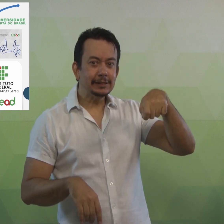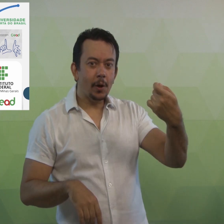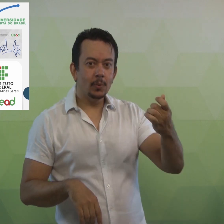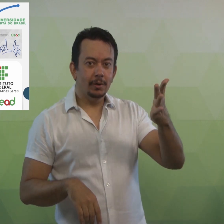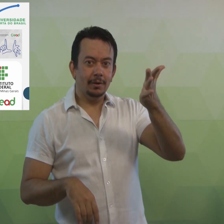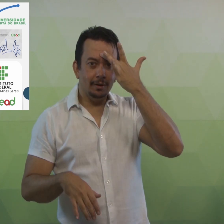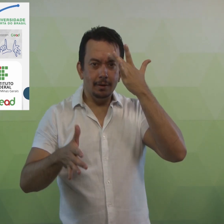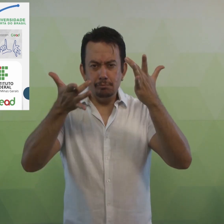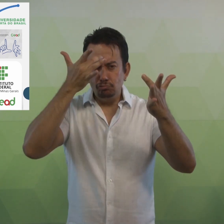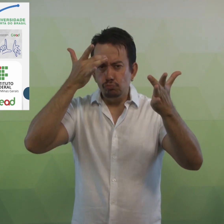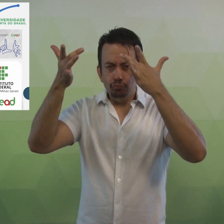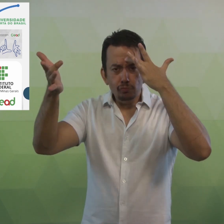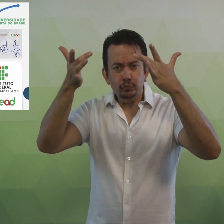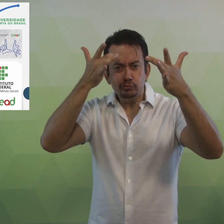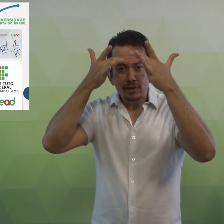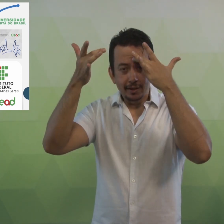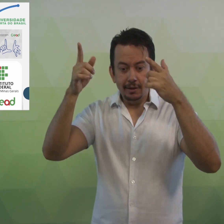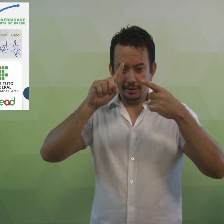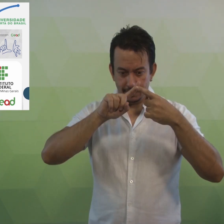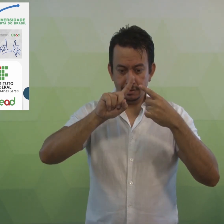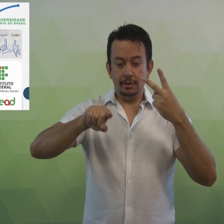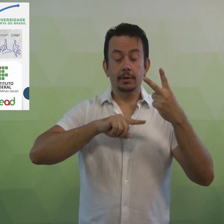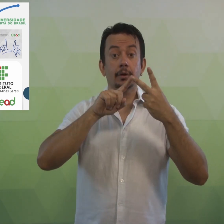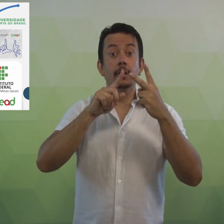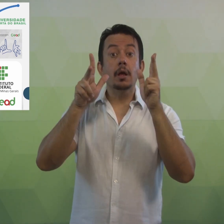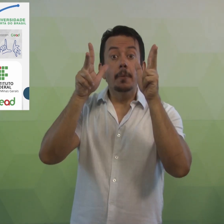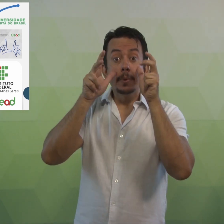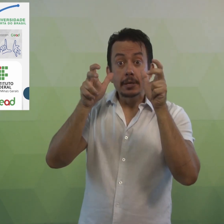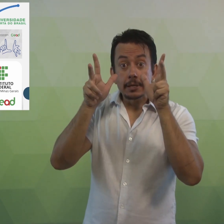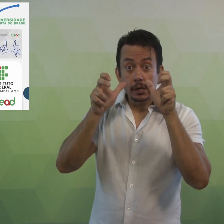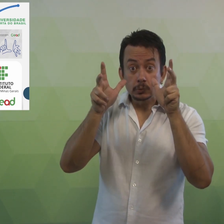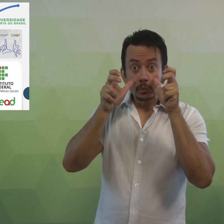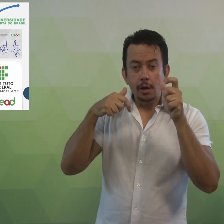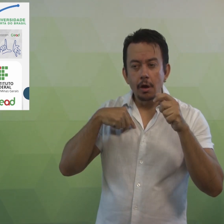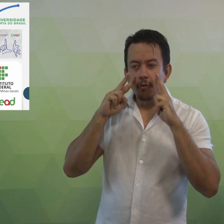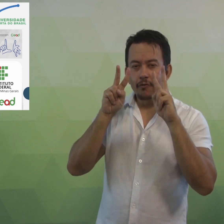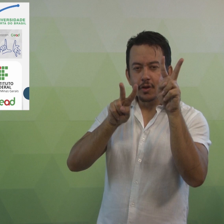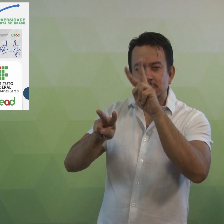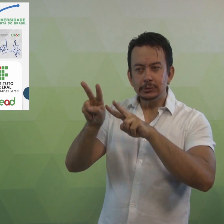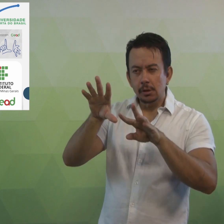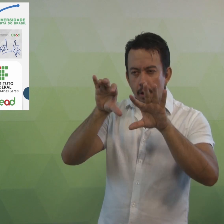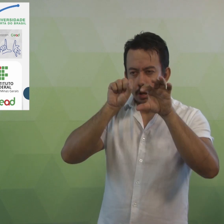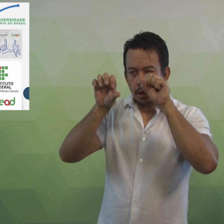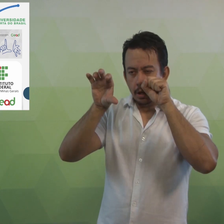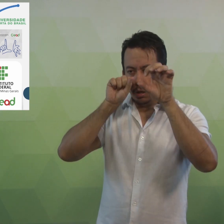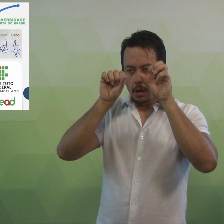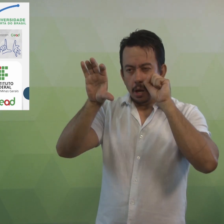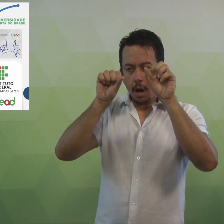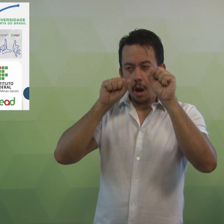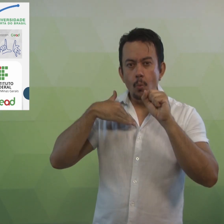que é quando nós aprendemos uma palavra e aí nós entendemos o significado dela e vamos memorizando